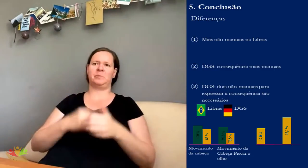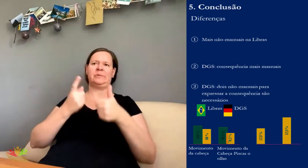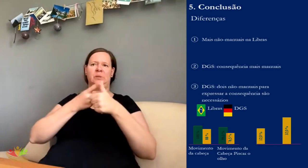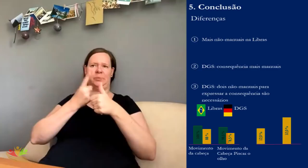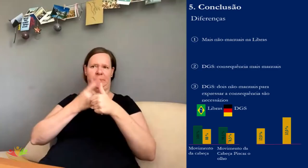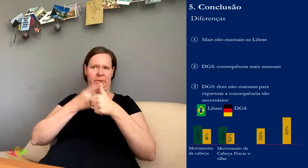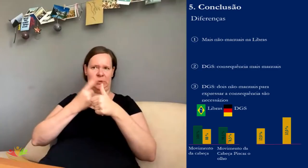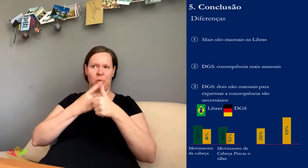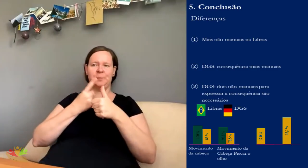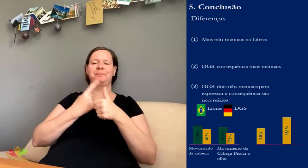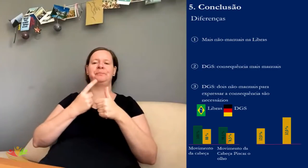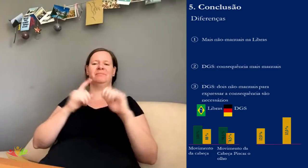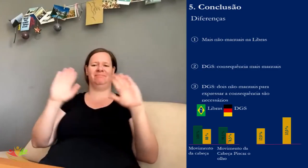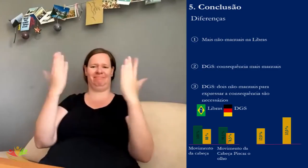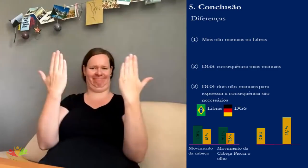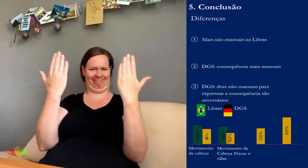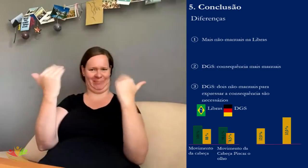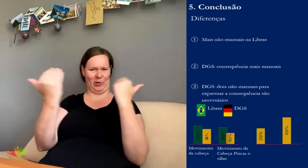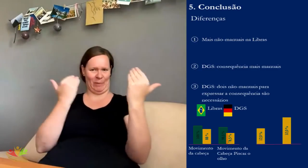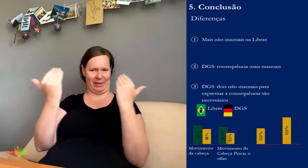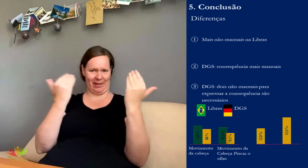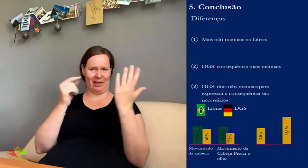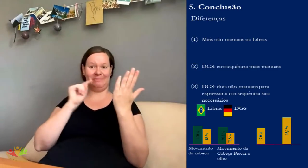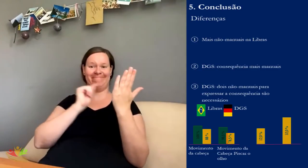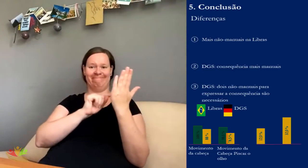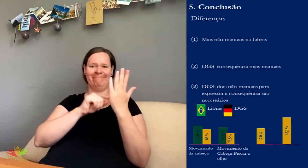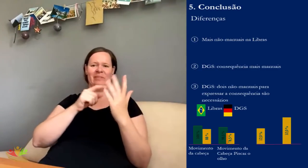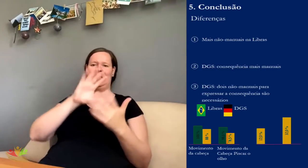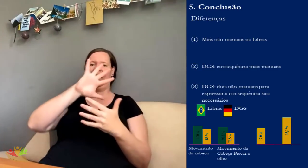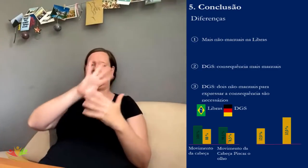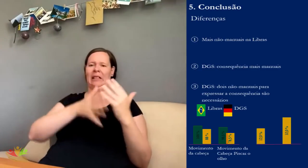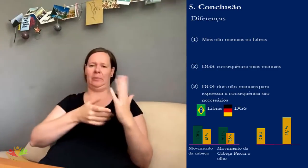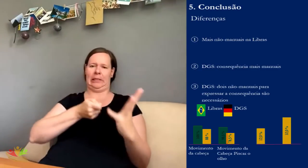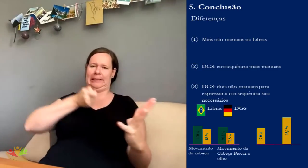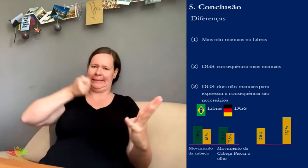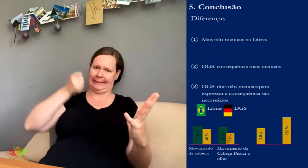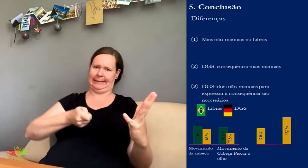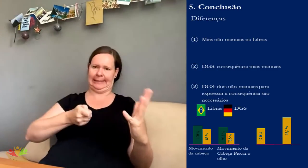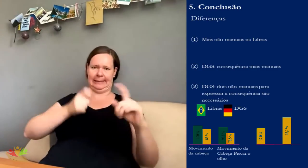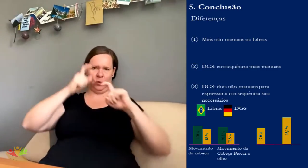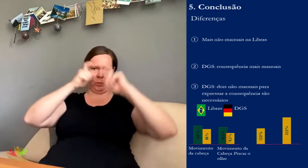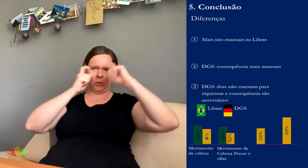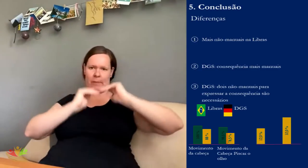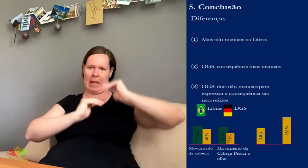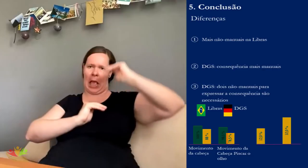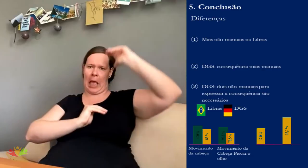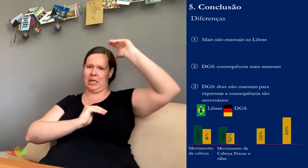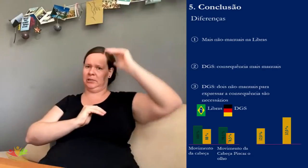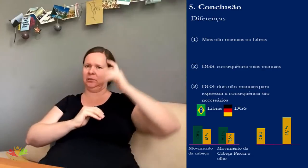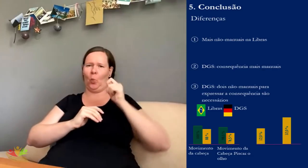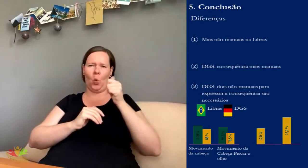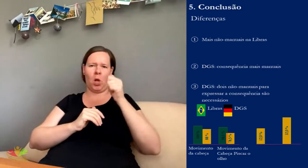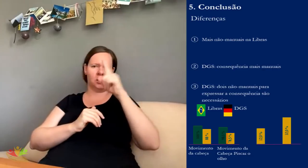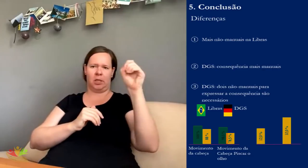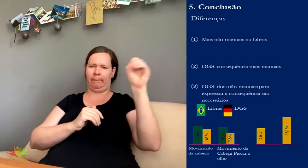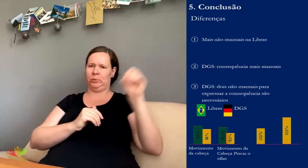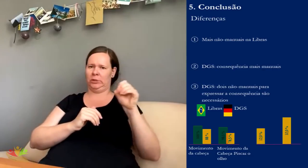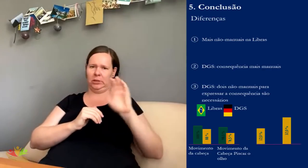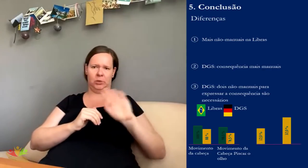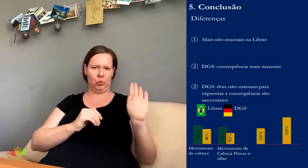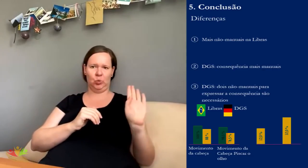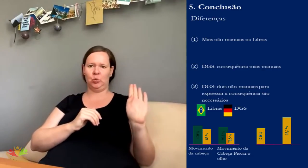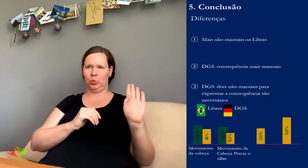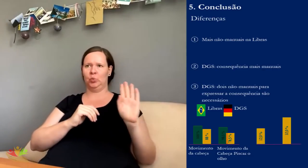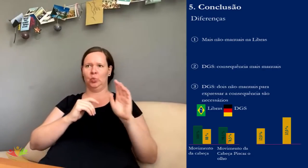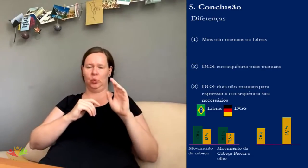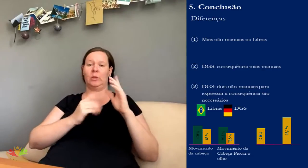slide. O que, que a gente tem de semelhante e diferente entre a Libras e a língua de sinais alemã? Então, num quadro comparativo, a gente vê que a Libras